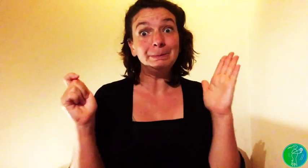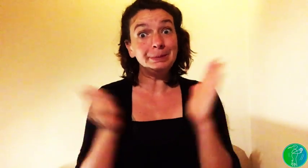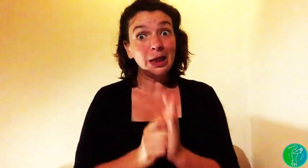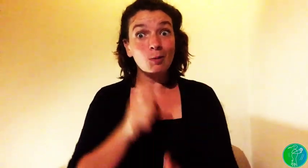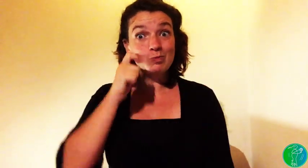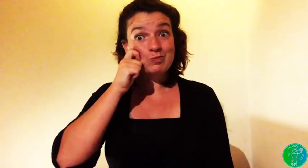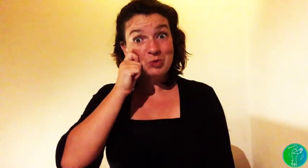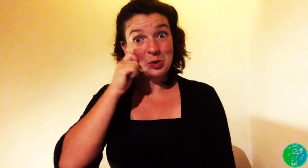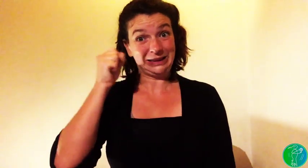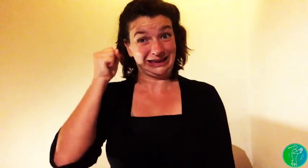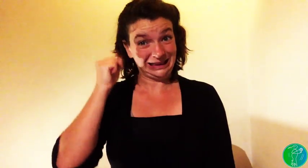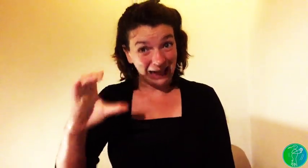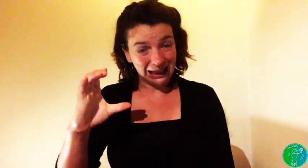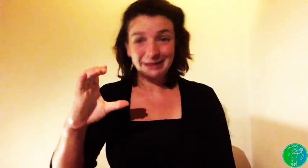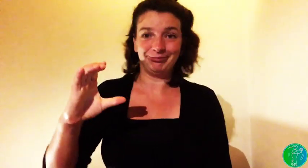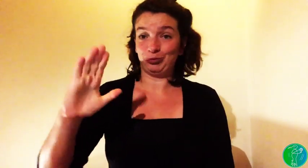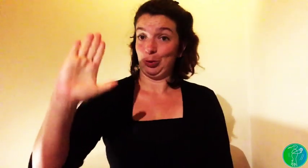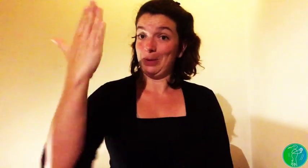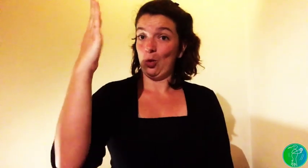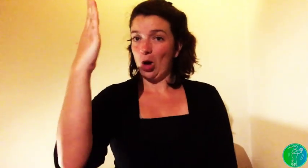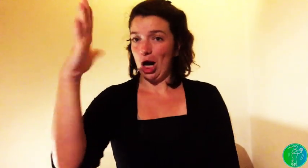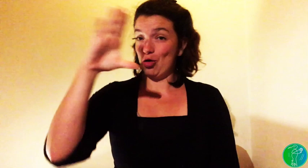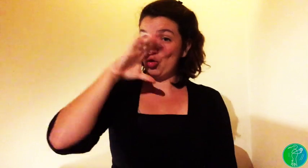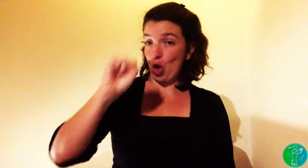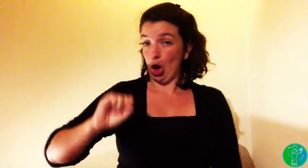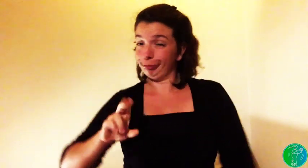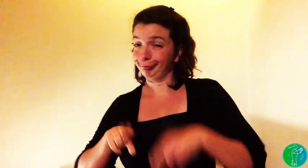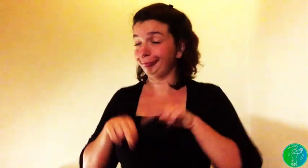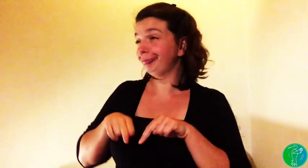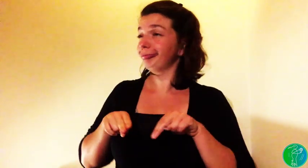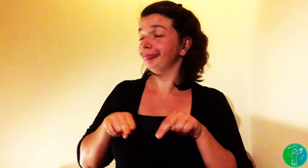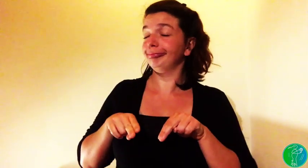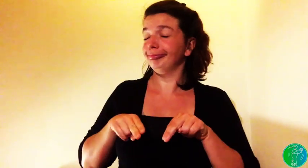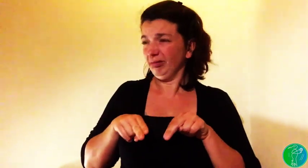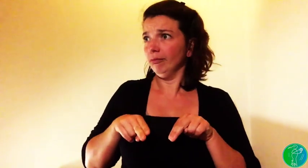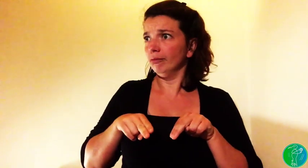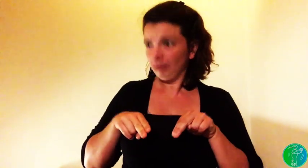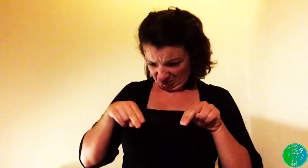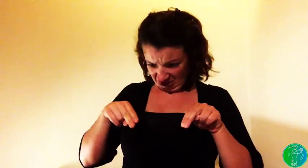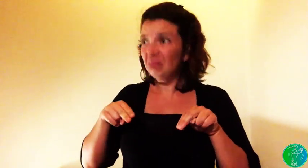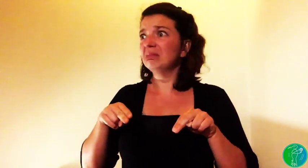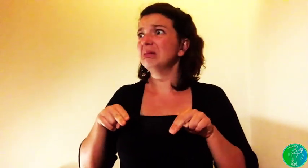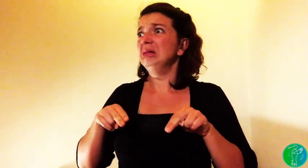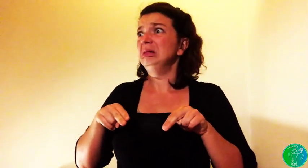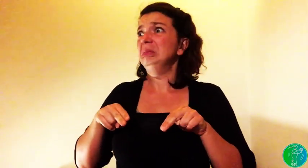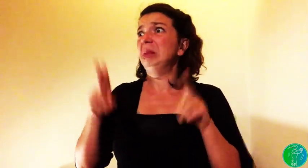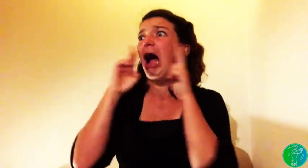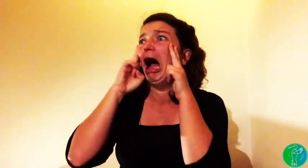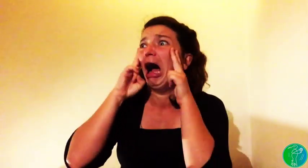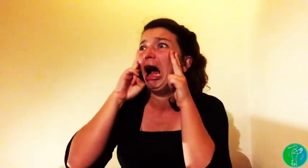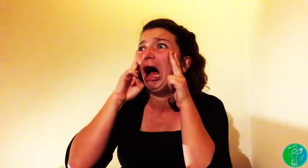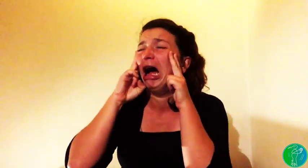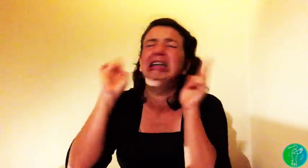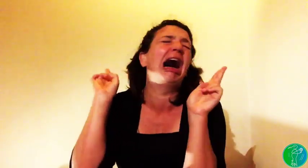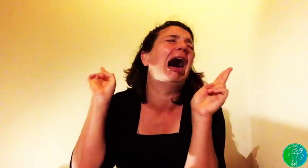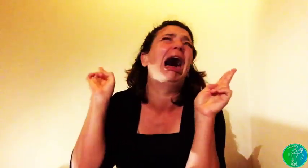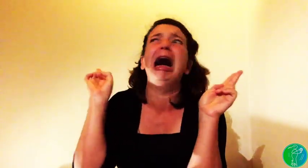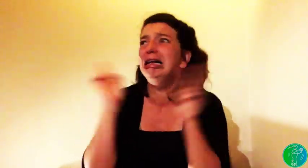Quand il fut bien sec, il se regarda dans son miroir et s'exclama « Quelle horreur ! On